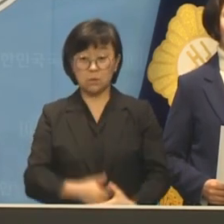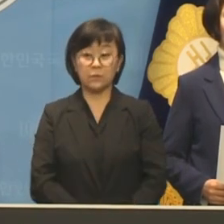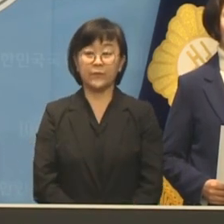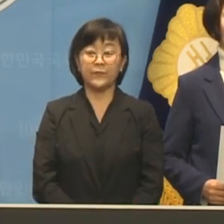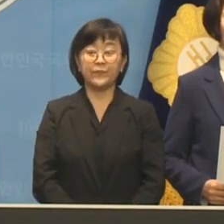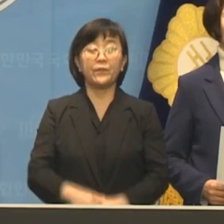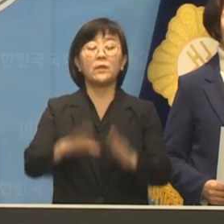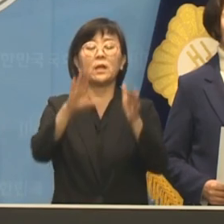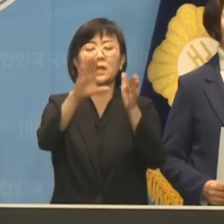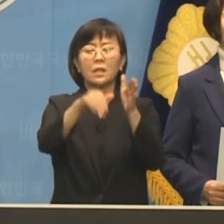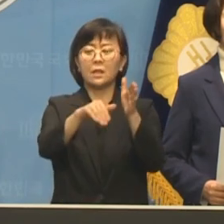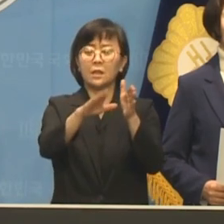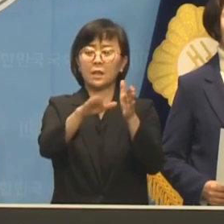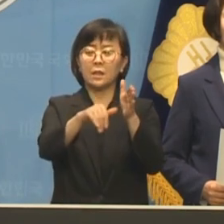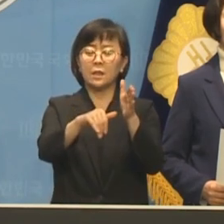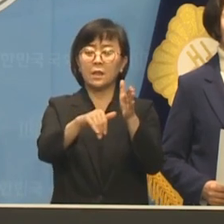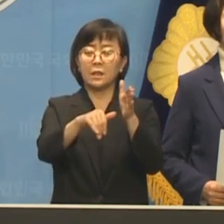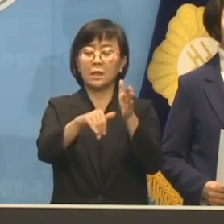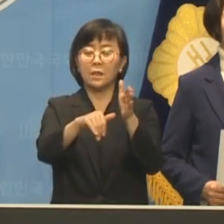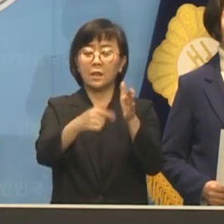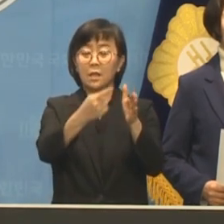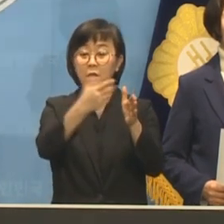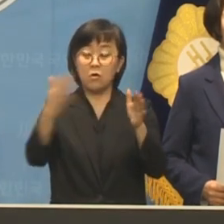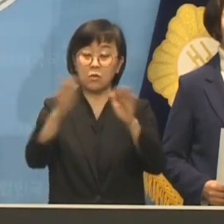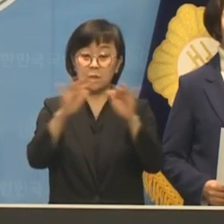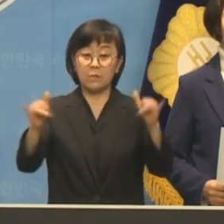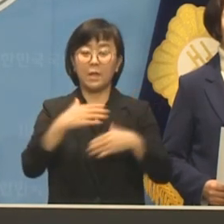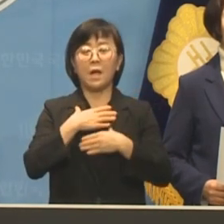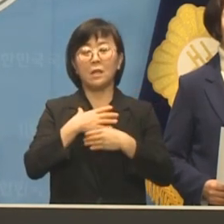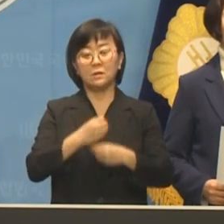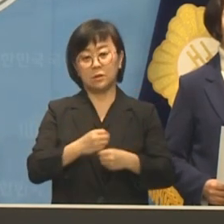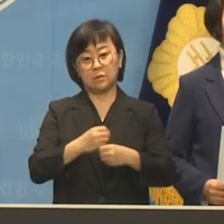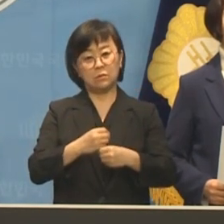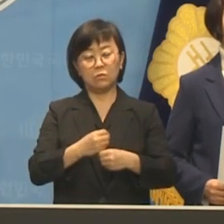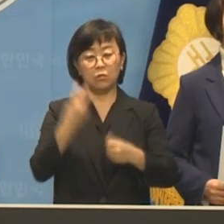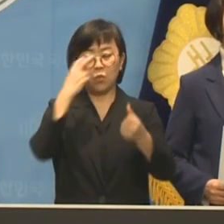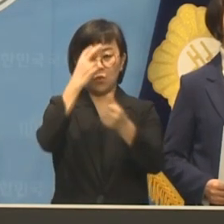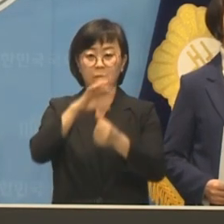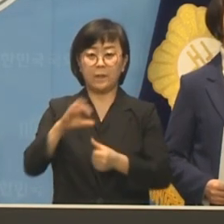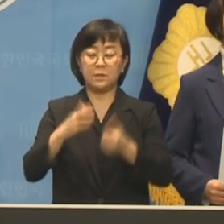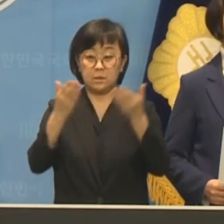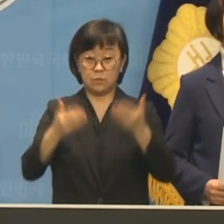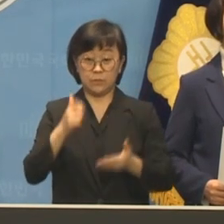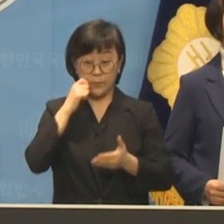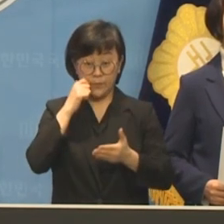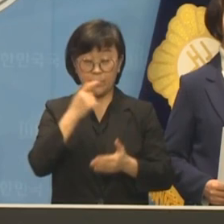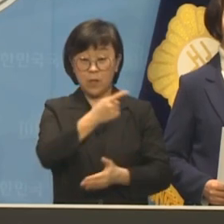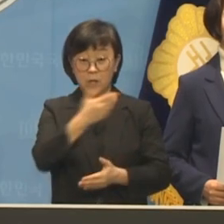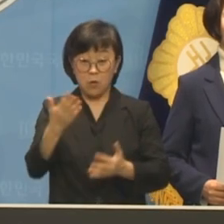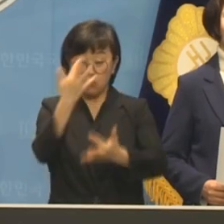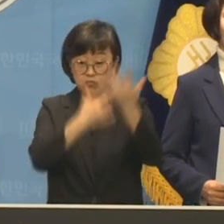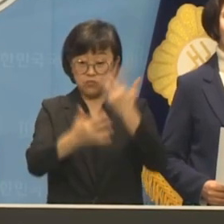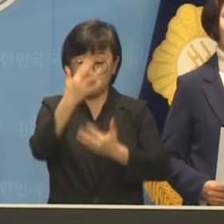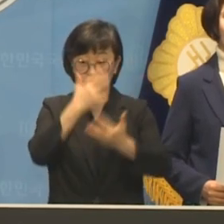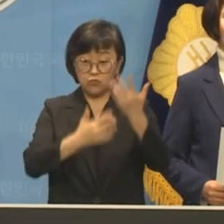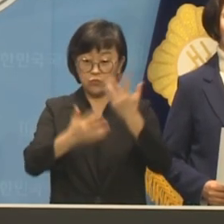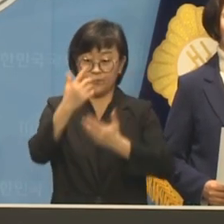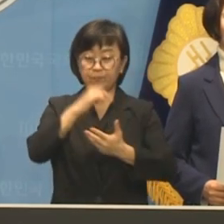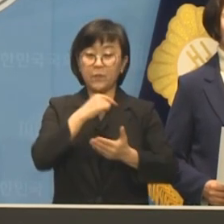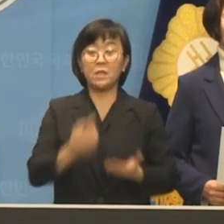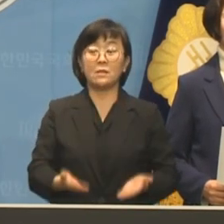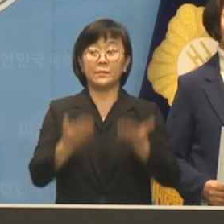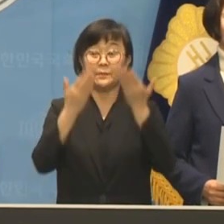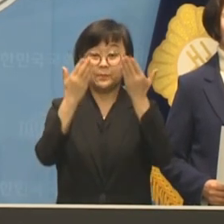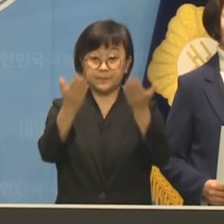이 과정에서 소방관들의 안전이 무너지고 있습니다. 소방은 하위직들의 희생을